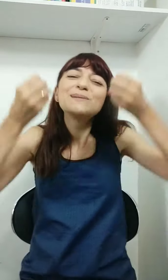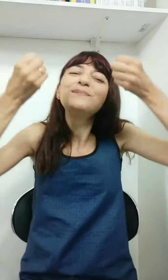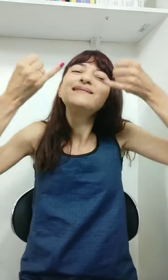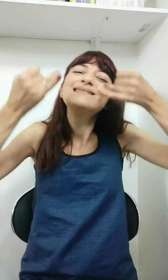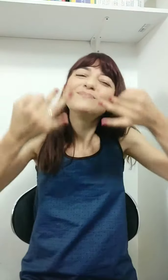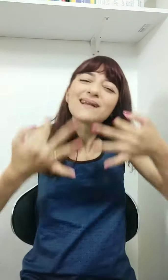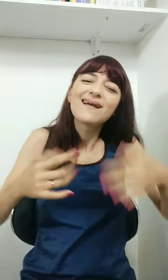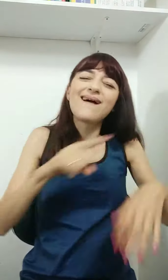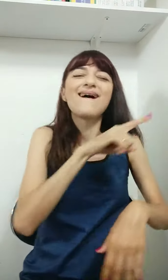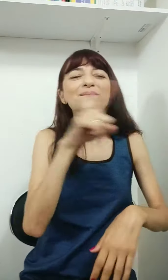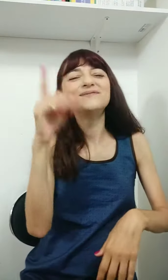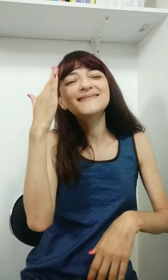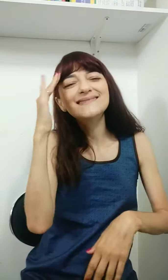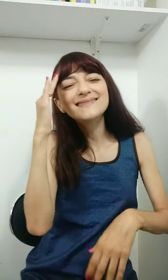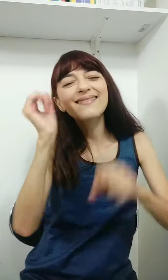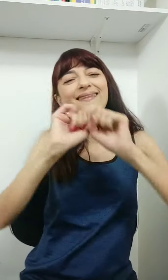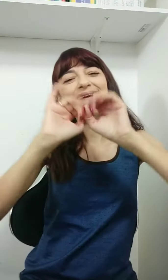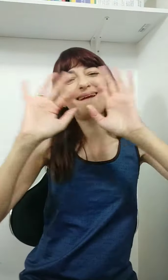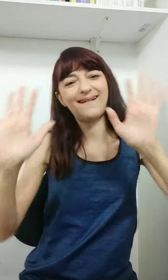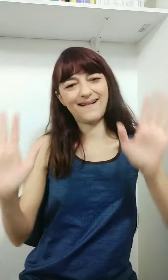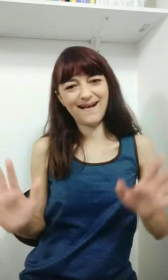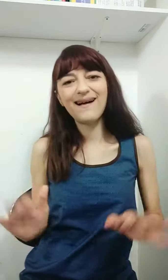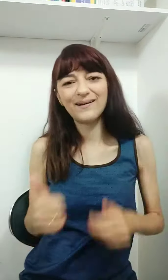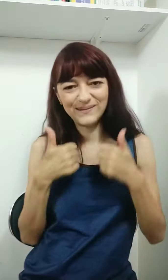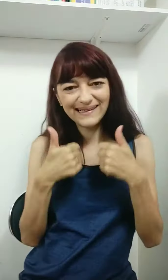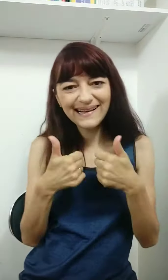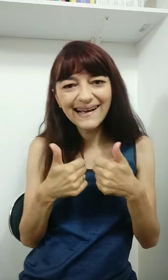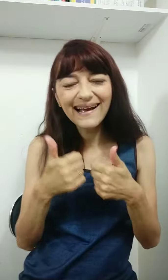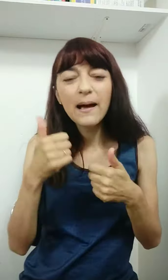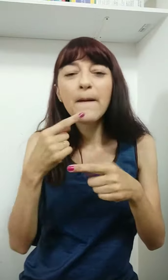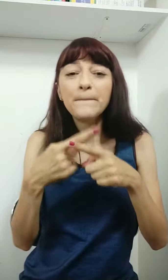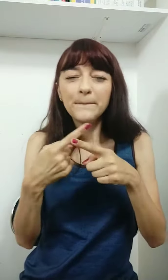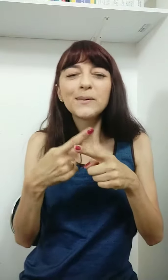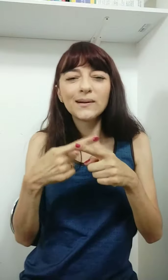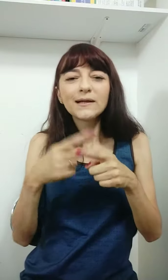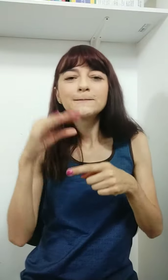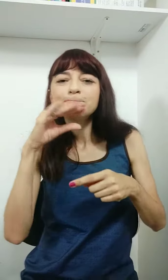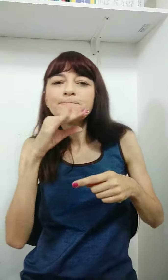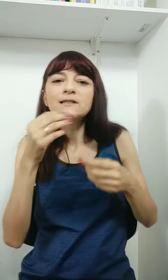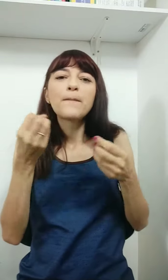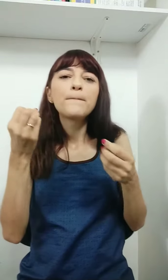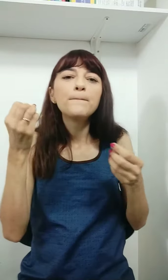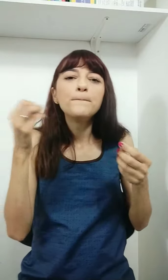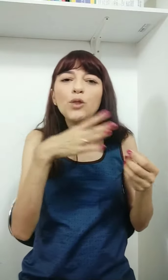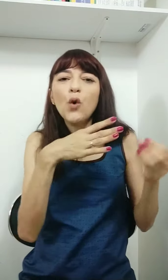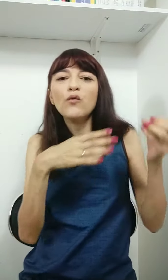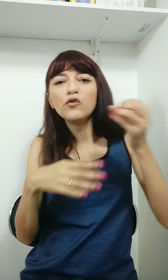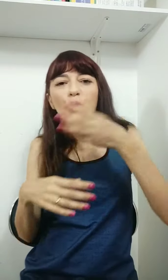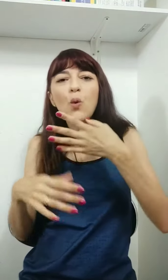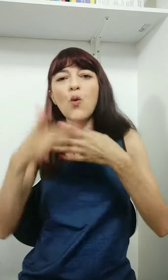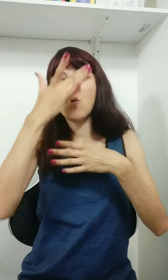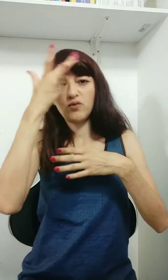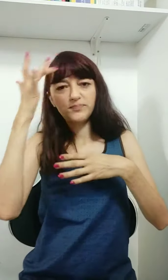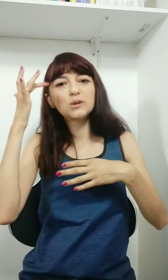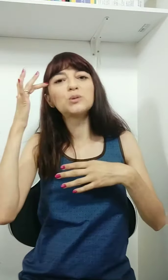bom? Trazer essa explicação para que vocês entendam de forma clara. Porque eu percebo, gente, né, eu percebo às